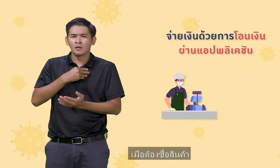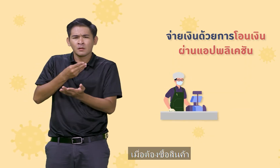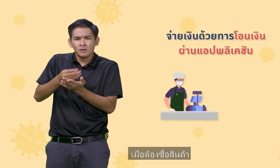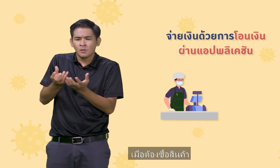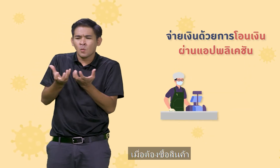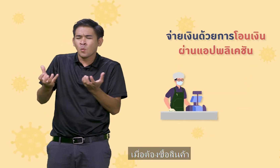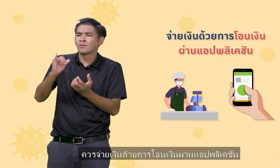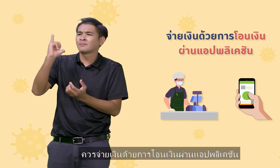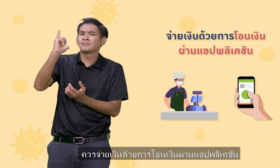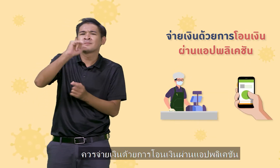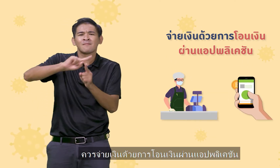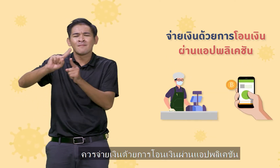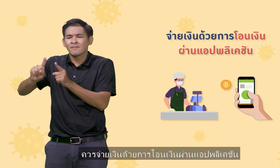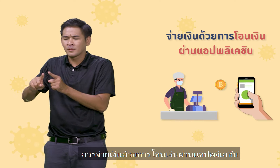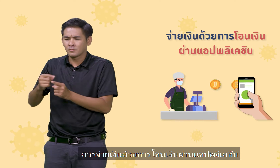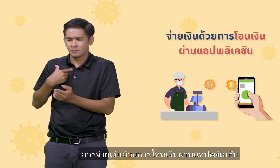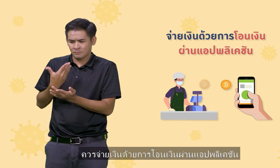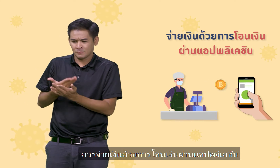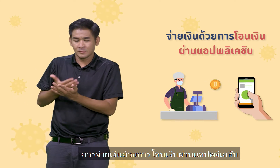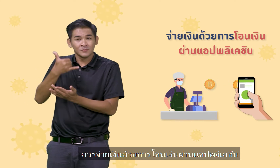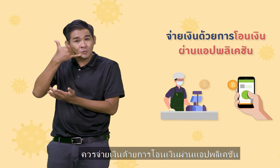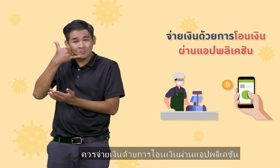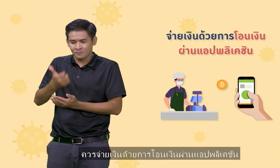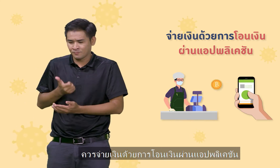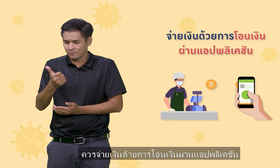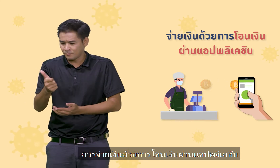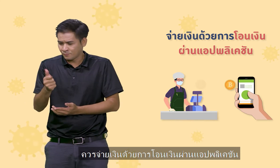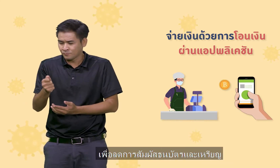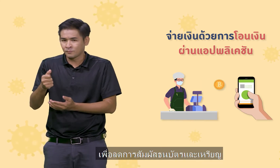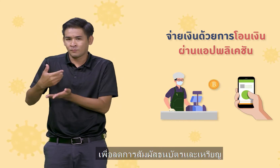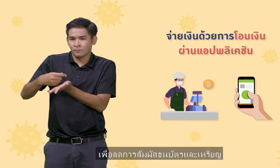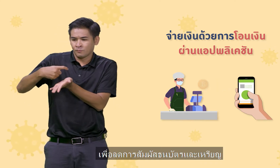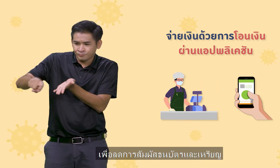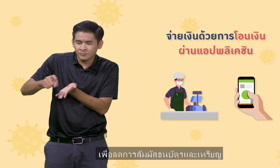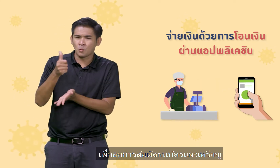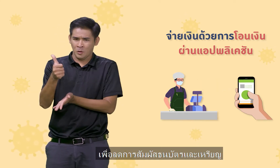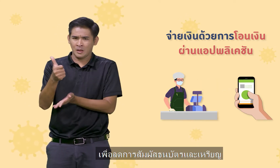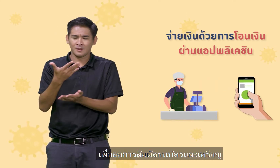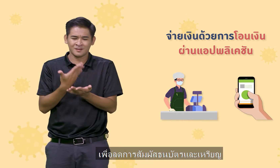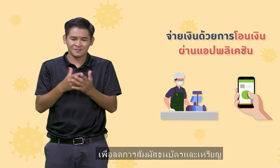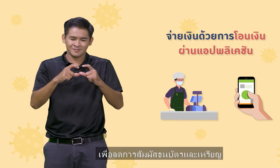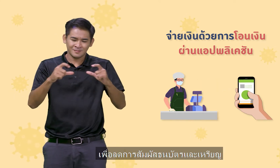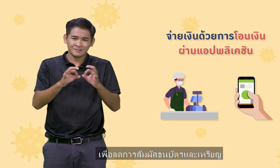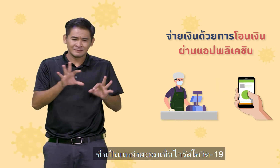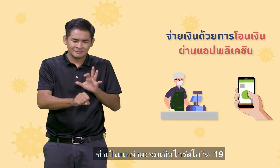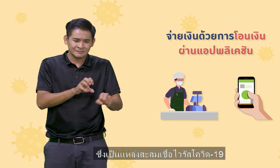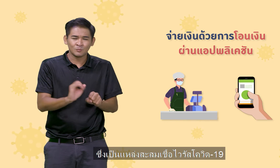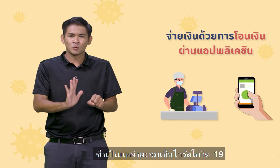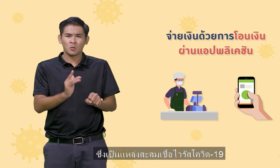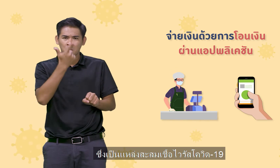าควรจ่ายเงินด้วยการโอนเงินผ่านแอปพลิเคชันเพื่อลดการสัมผัสธนบัตรและเหรียญซึ่งเป็นแหล่งสะสมเชื้